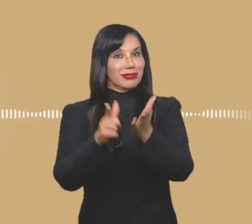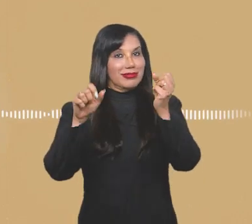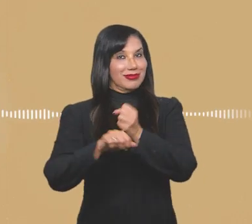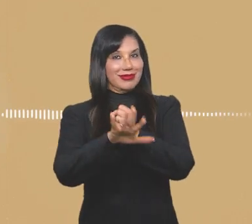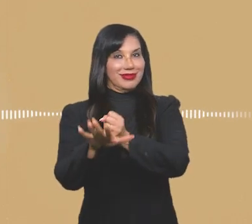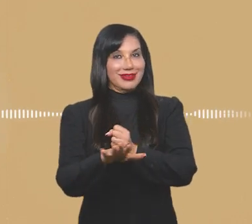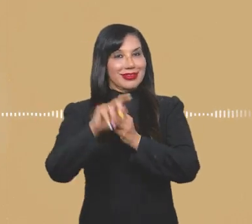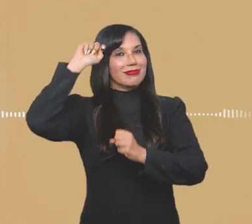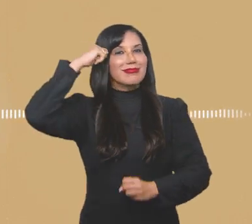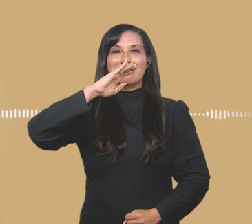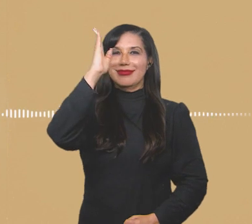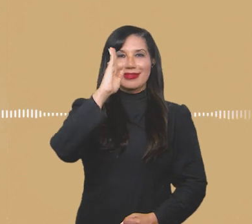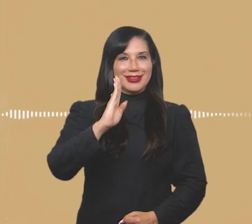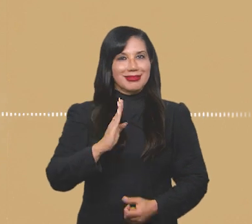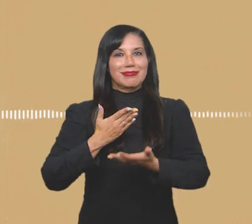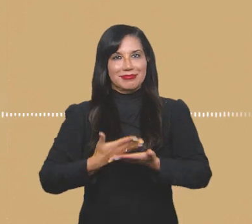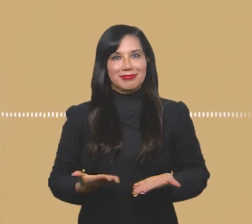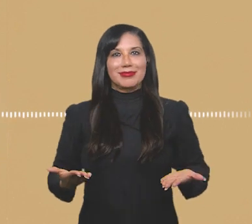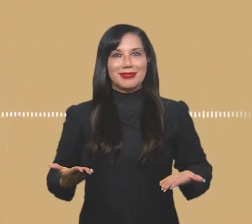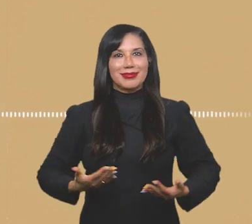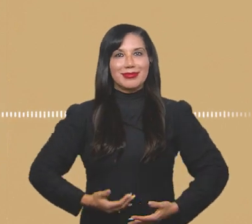Imprensa Negra no Brasil.